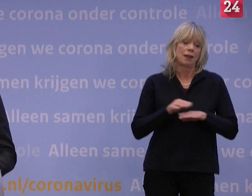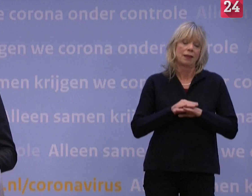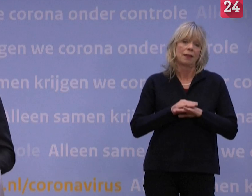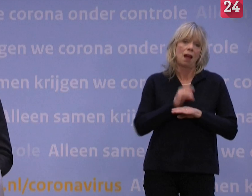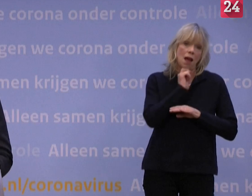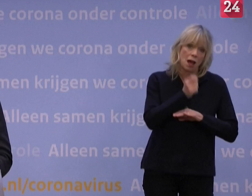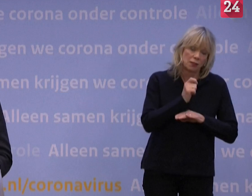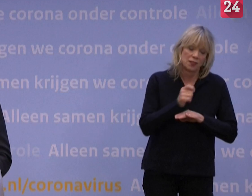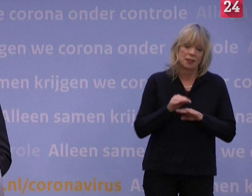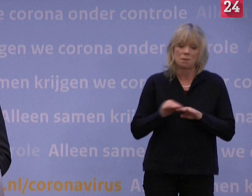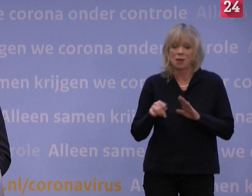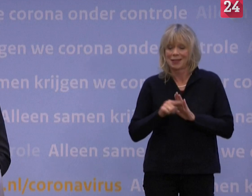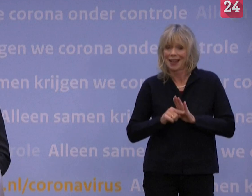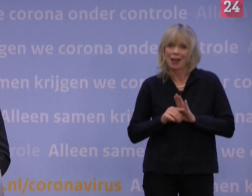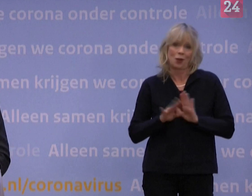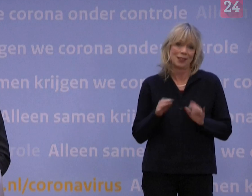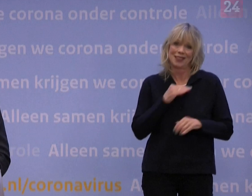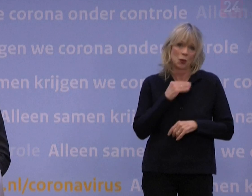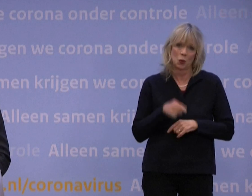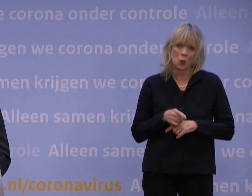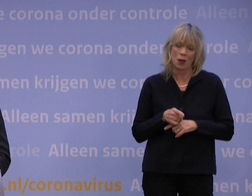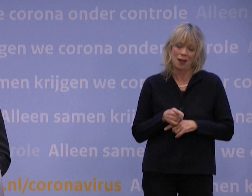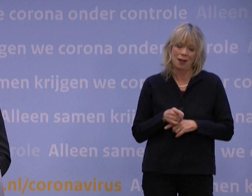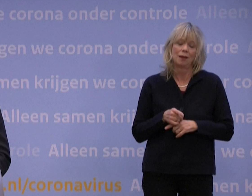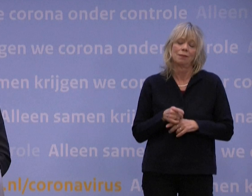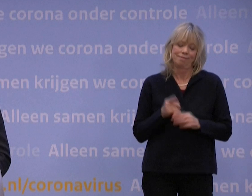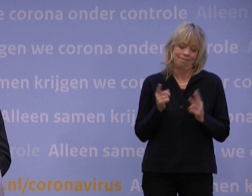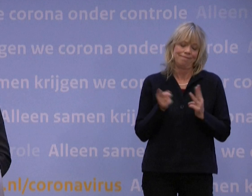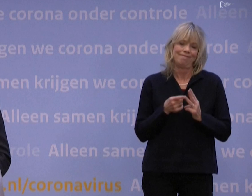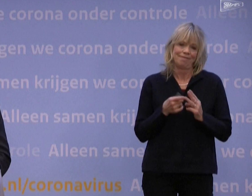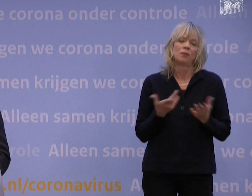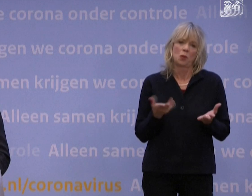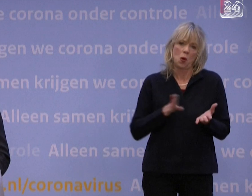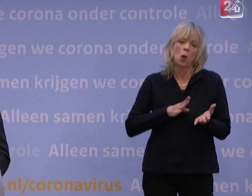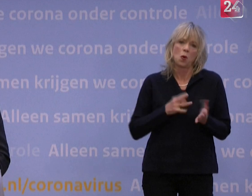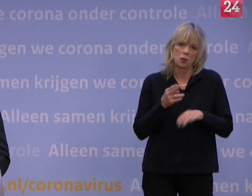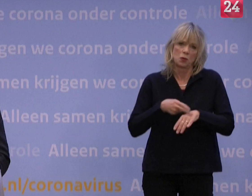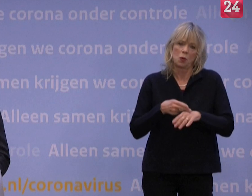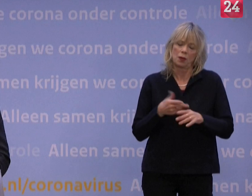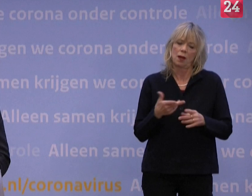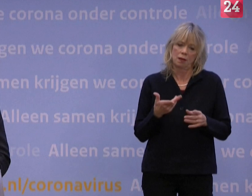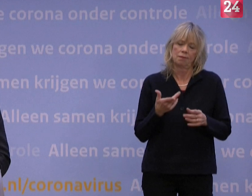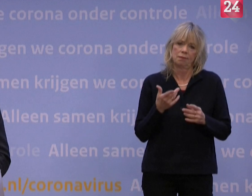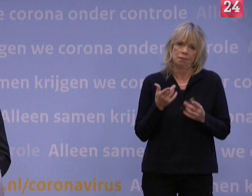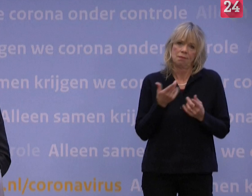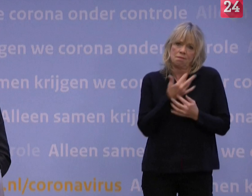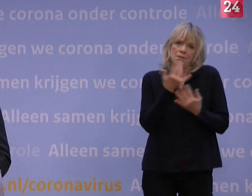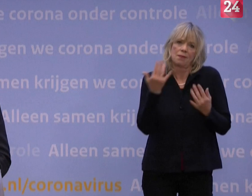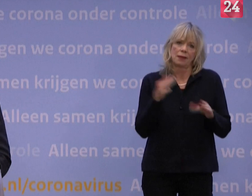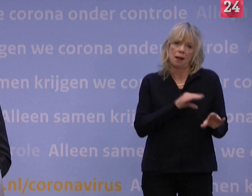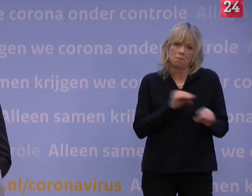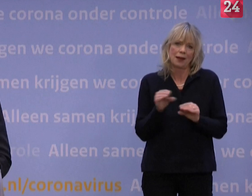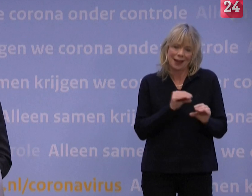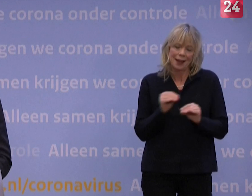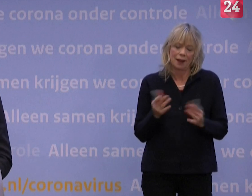voor de harde klap waar ik het zojuist over had is ook een aantal harde ingrepen nodig het